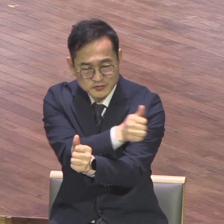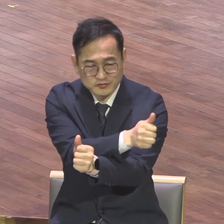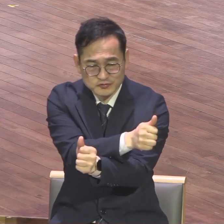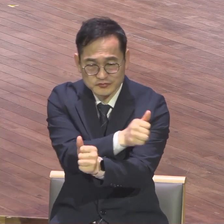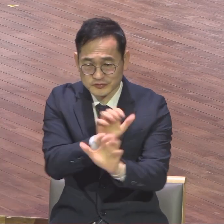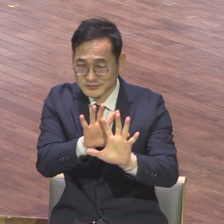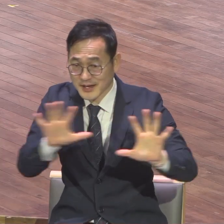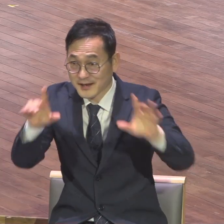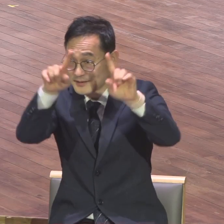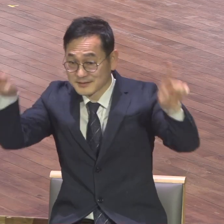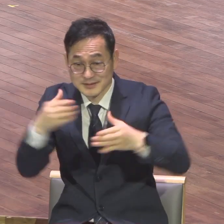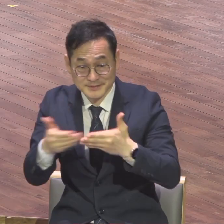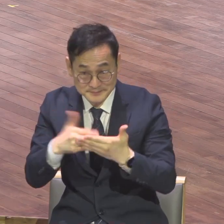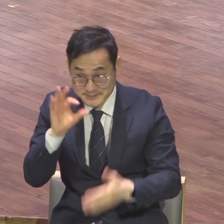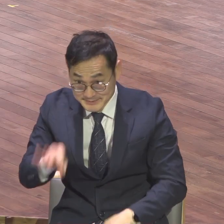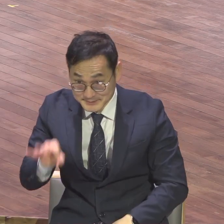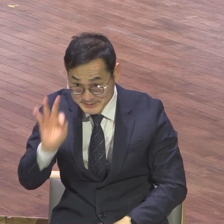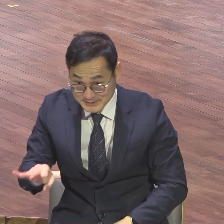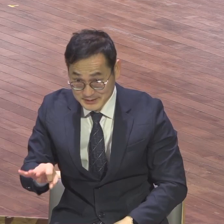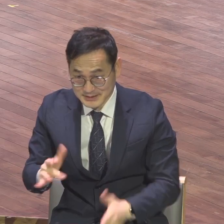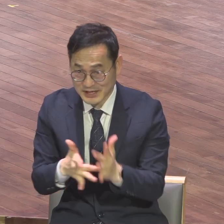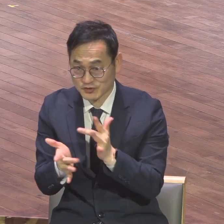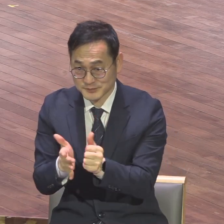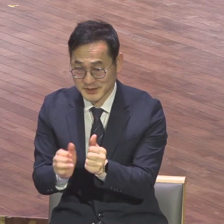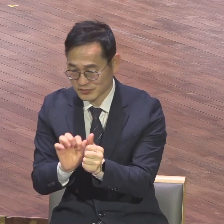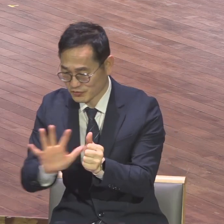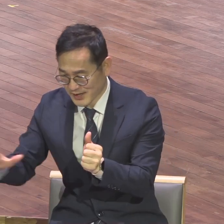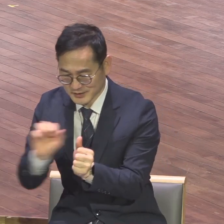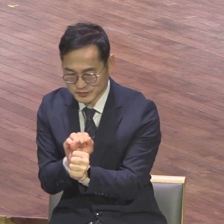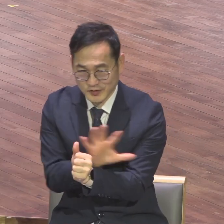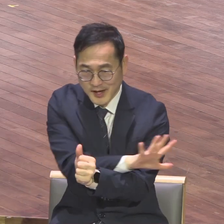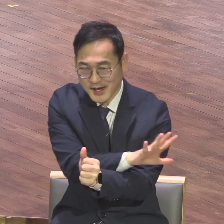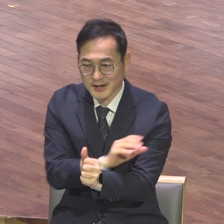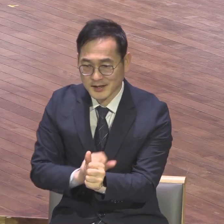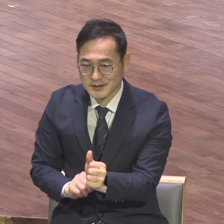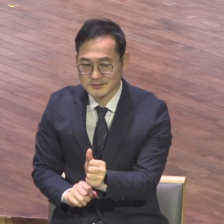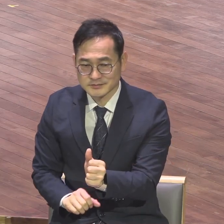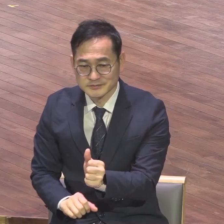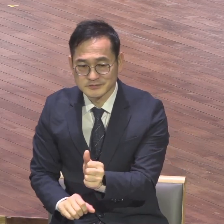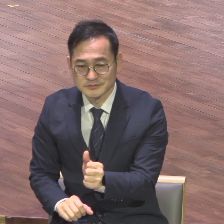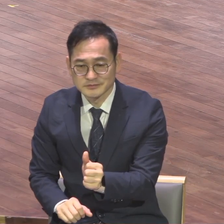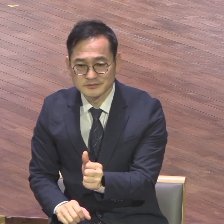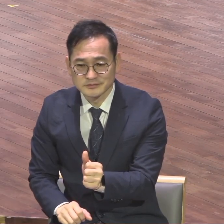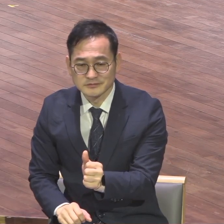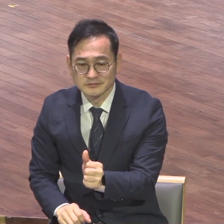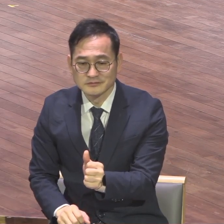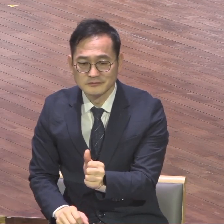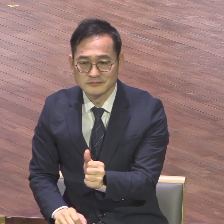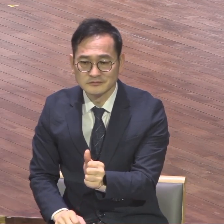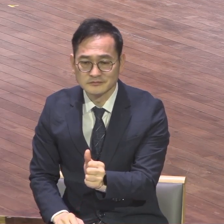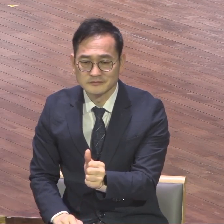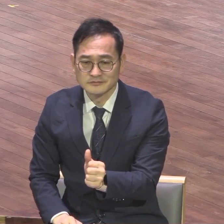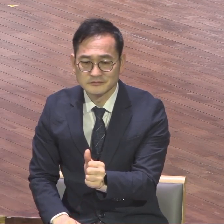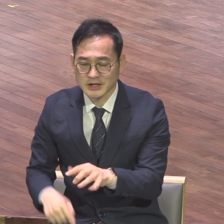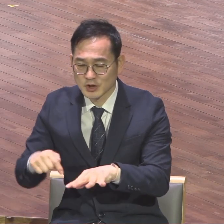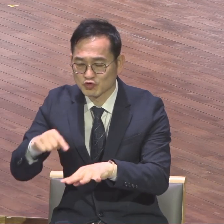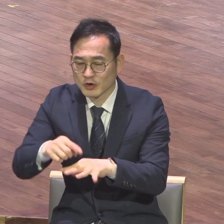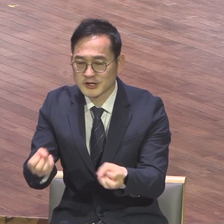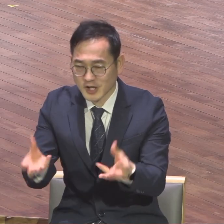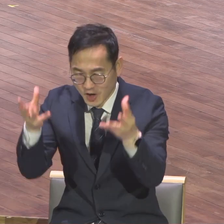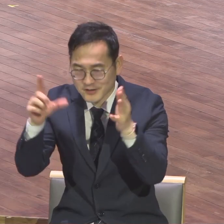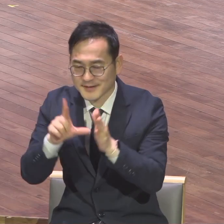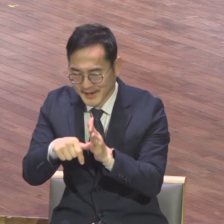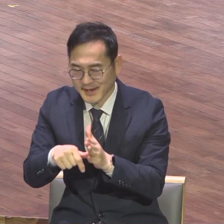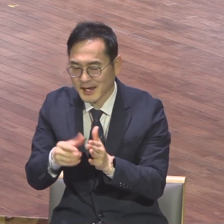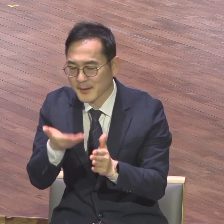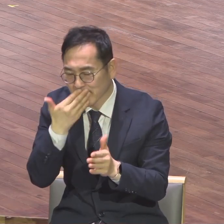딱 보셨을 것입니다. 예수님을 딱 중심으로 양옆에 제자들이 앉아가지고 그렇게 유월절 만찬하는 장면을 그린